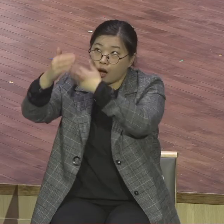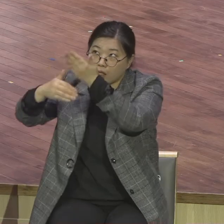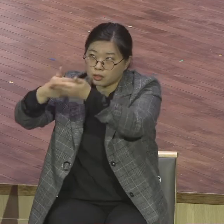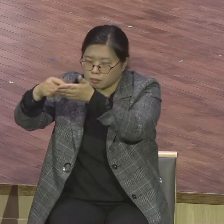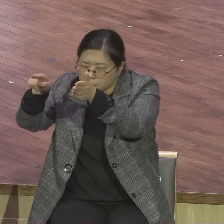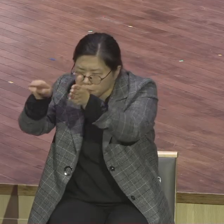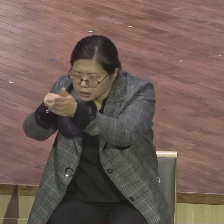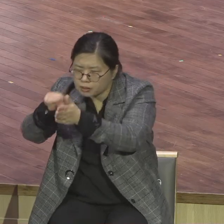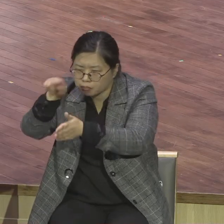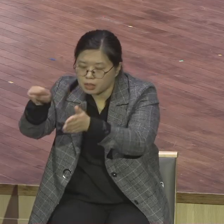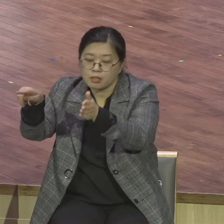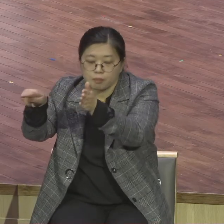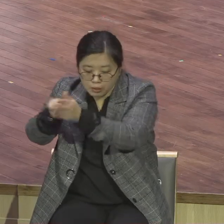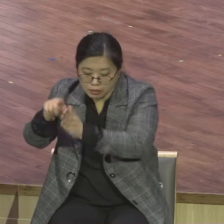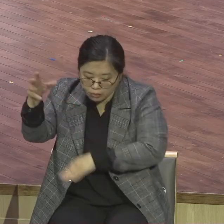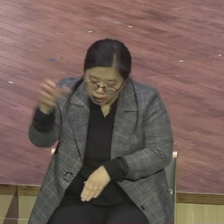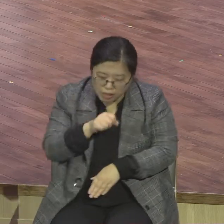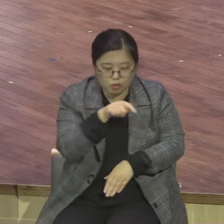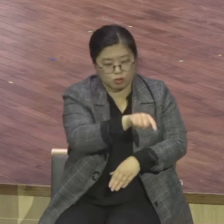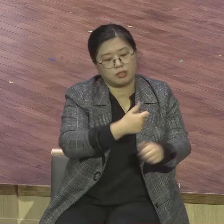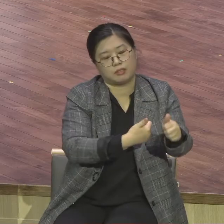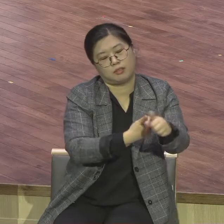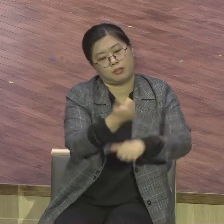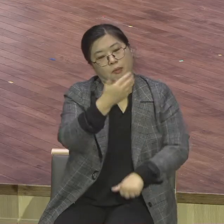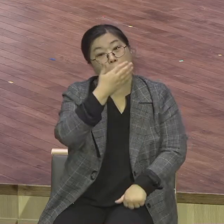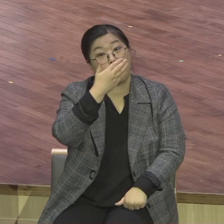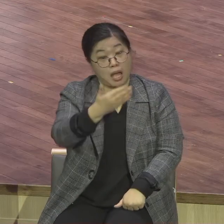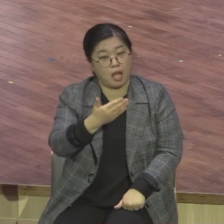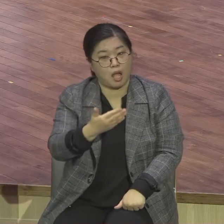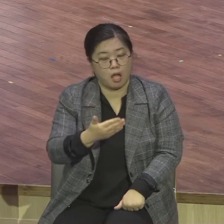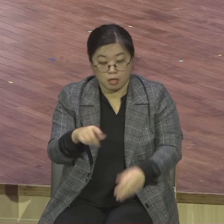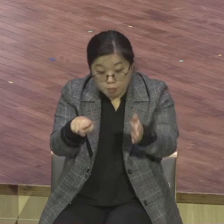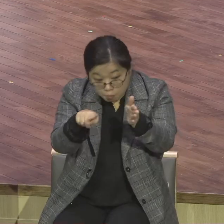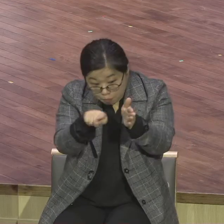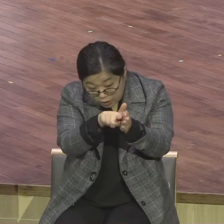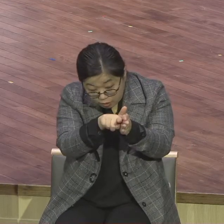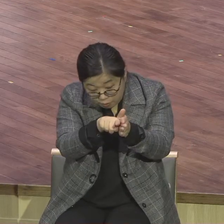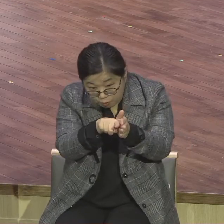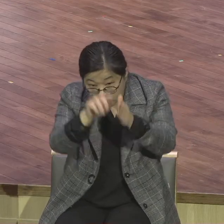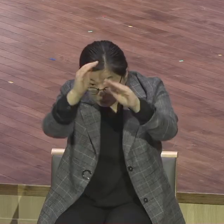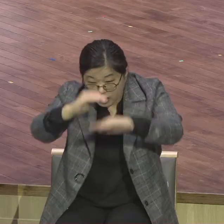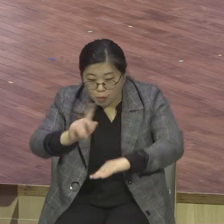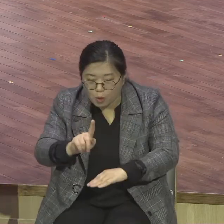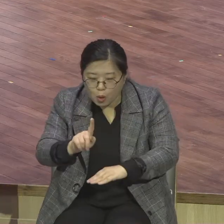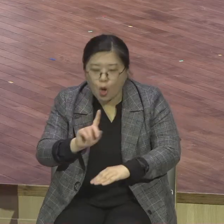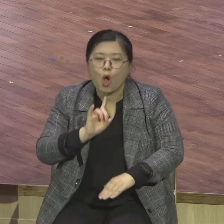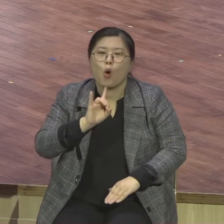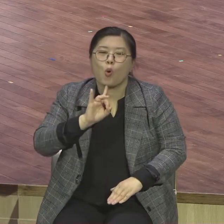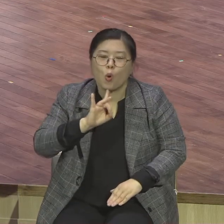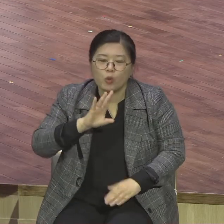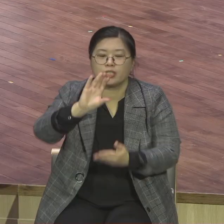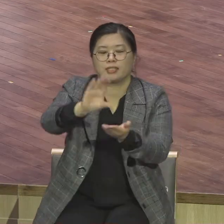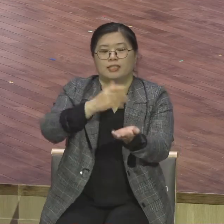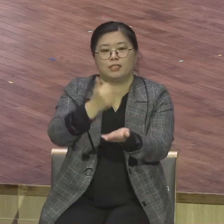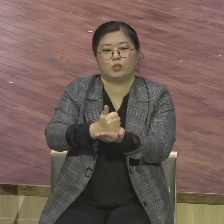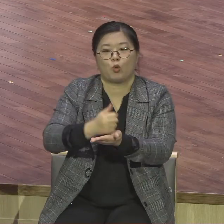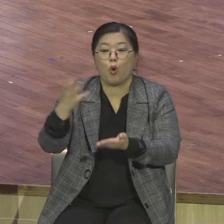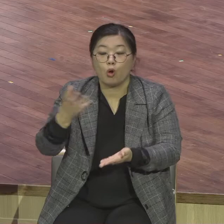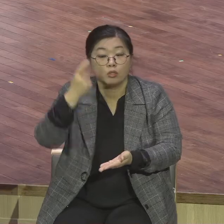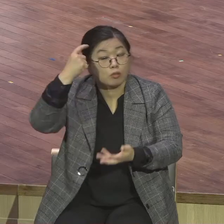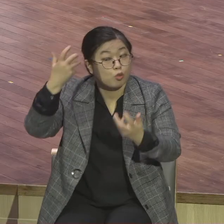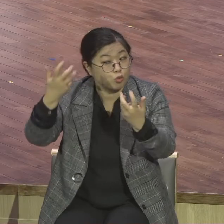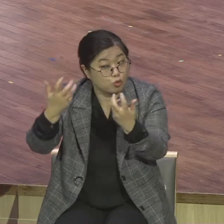믿음. 그리고 이 믿음은 오직 그리스도, 오직 하나님 나라, 오직 성령 충만을 힘입을 때